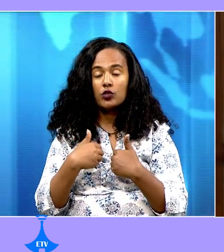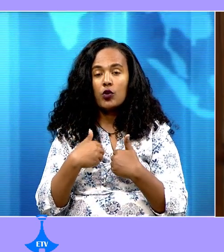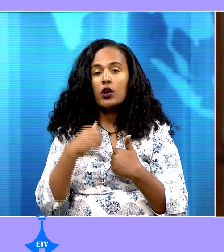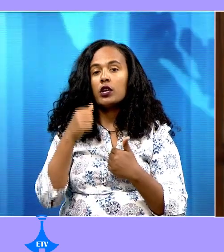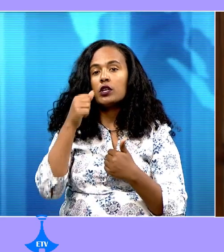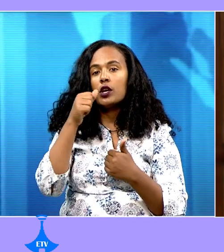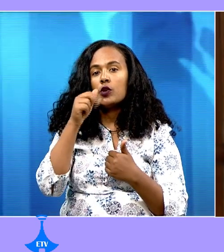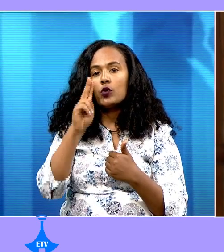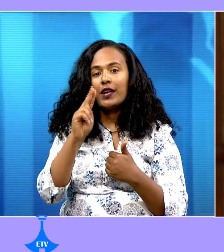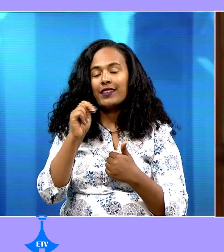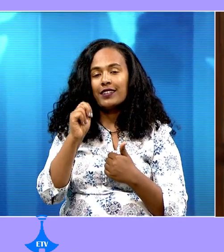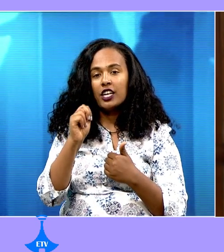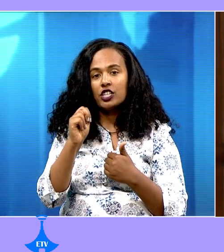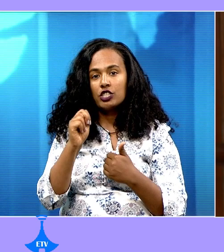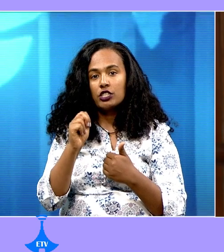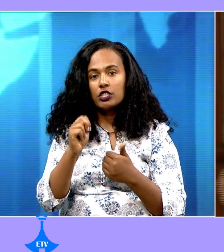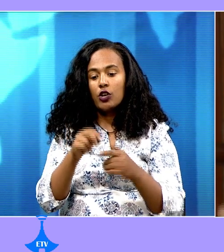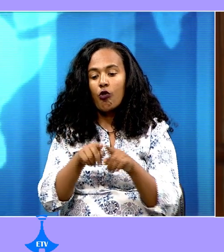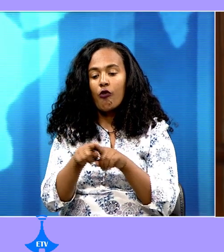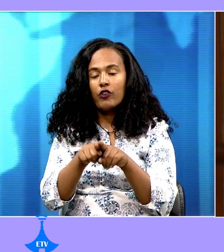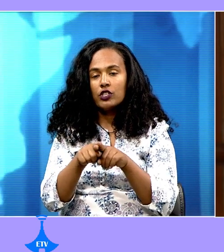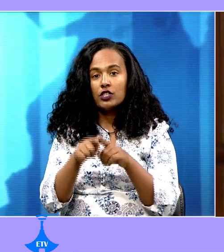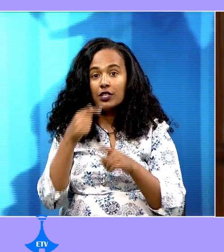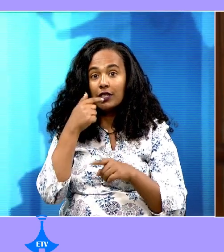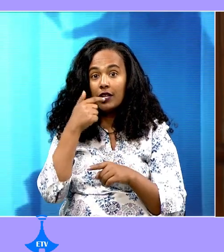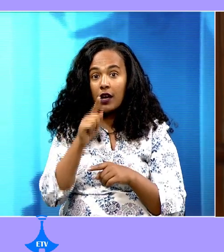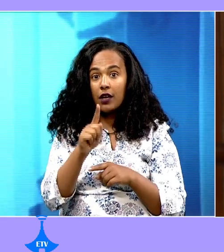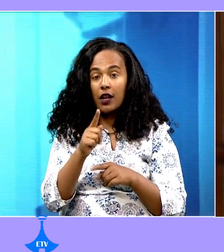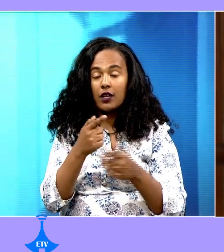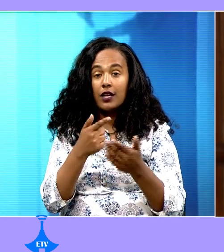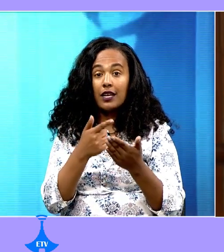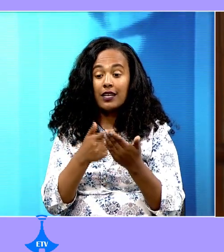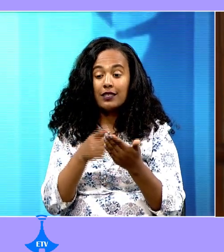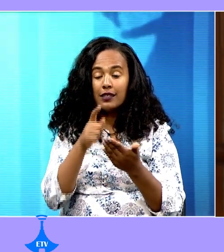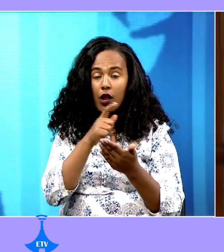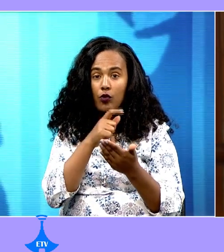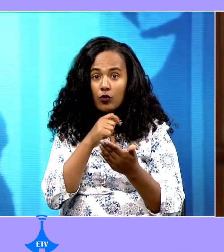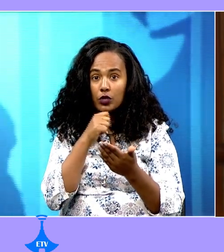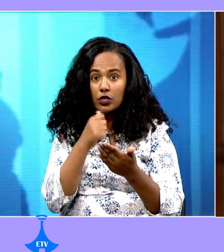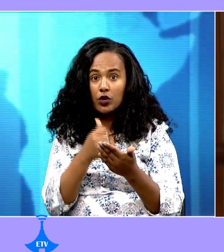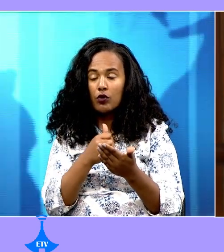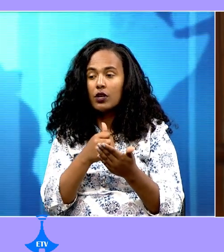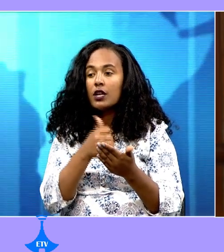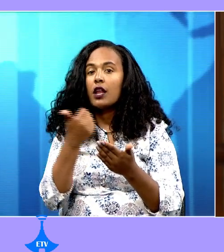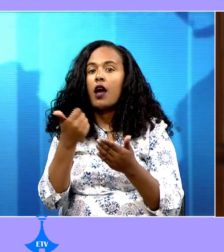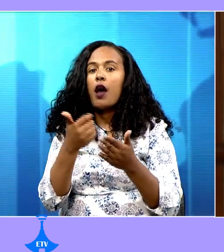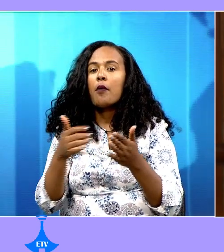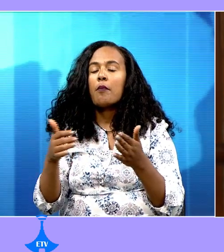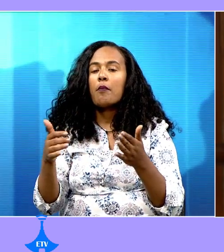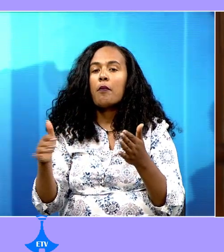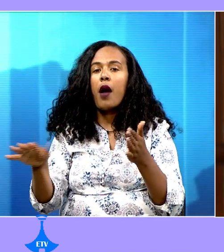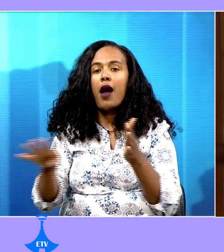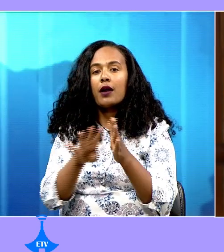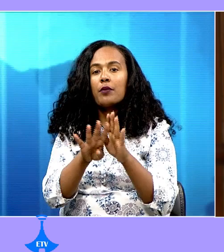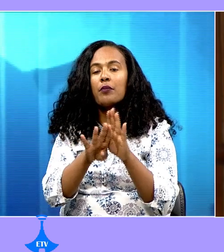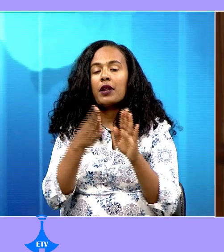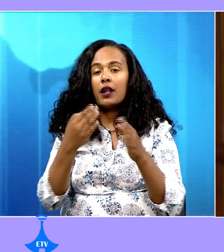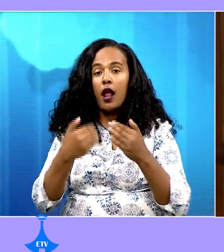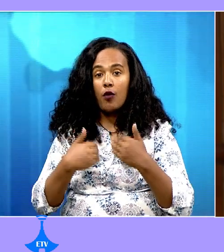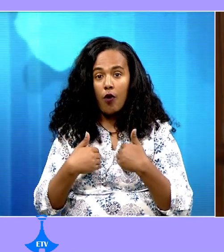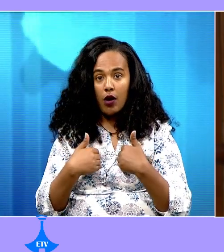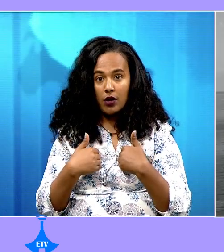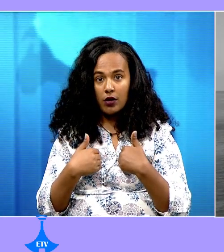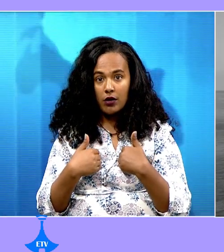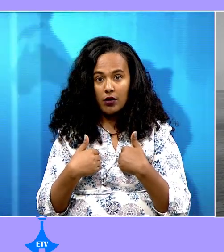ይደነግገዋል። ያ ግን ስለተደነገገ ብቻ አይደለም፣ ያኛው ባህር በር ያለው ሀገር በዛ ኮንቬንሽን መሰረት ሊተባበረን